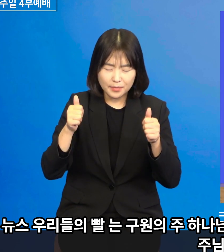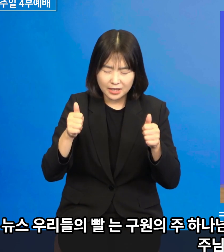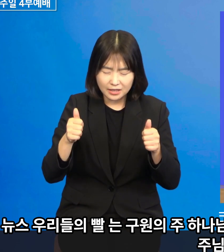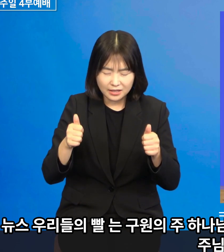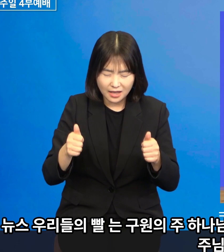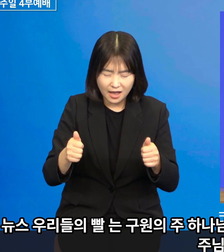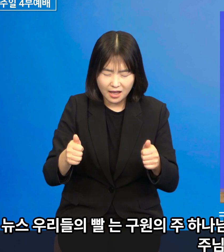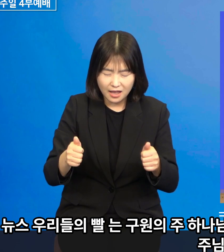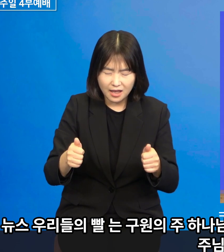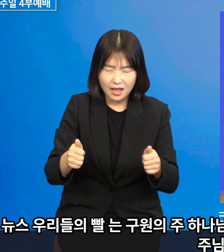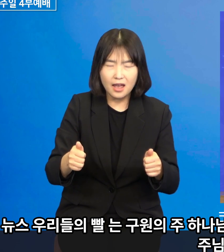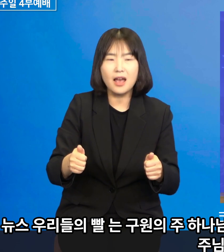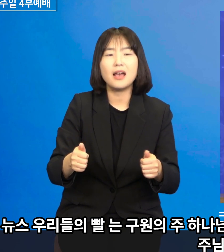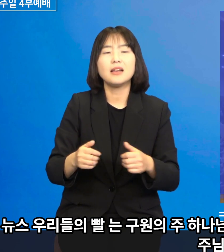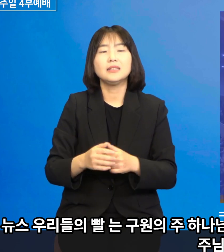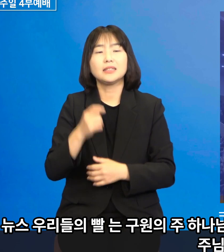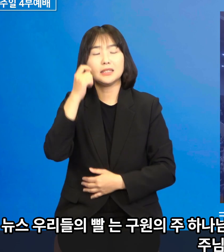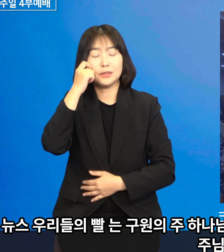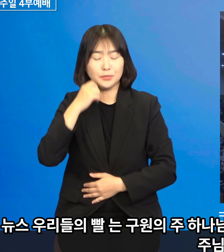경배합니다.